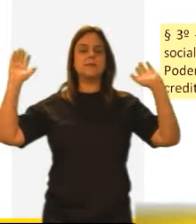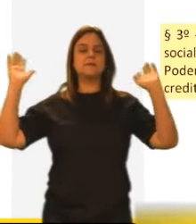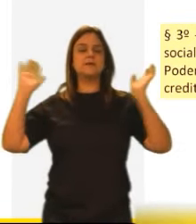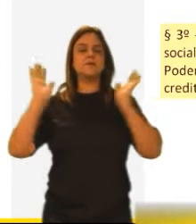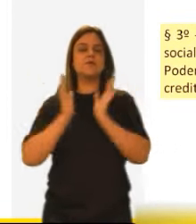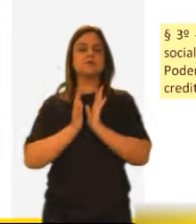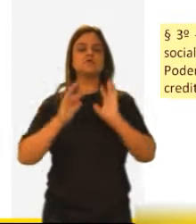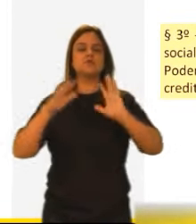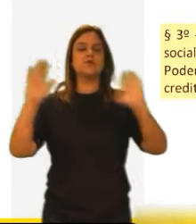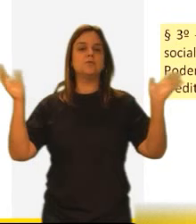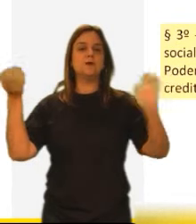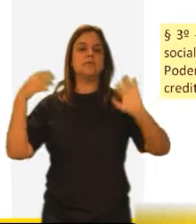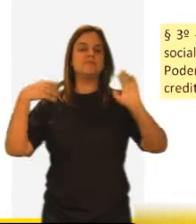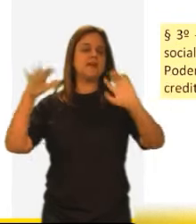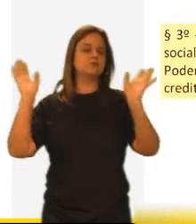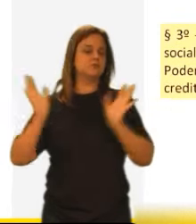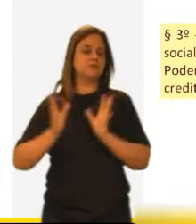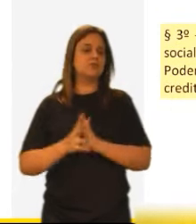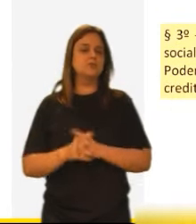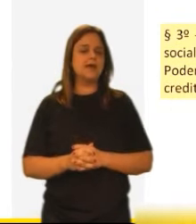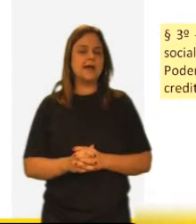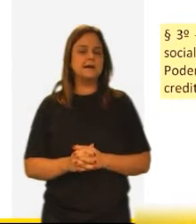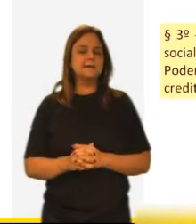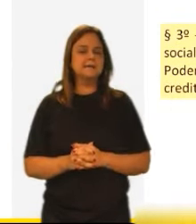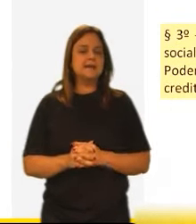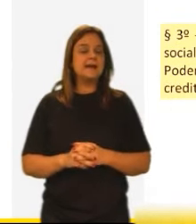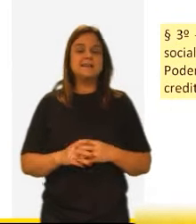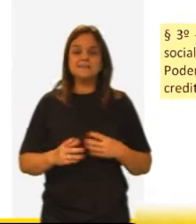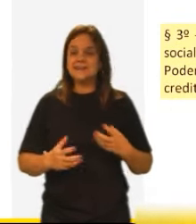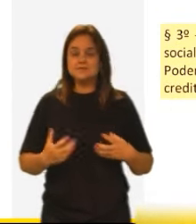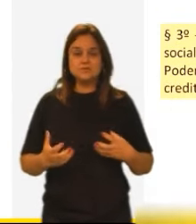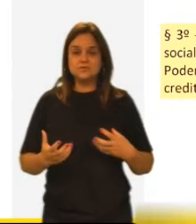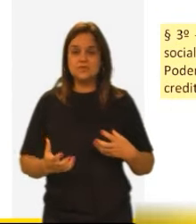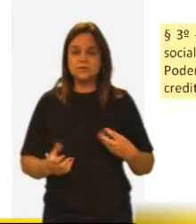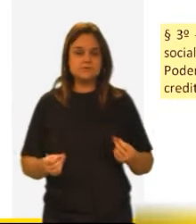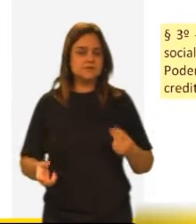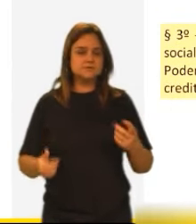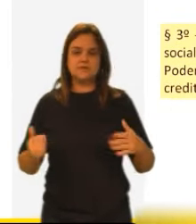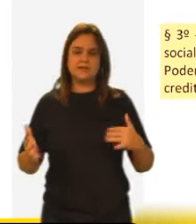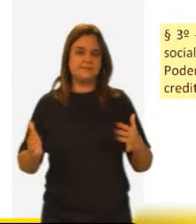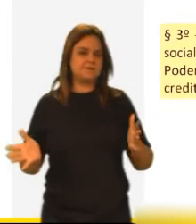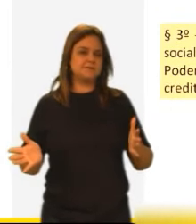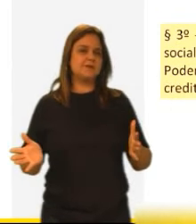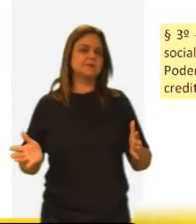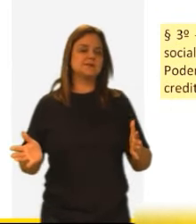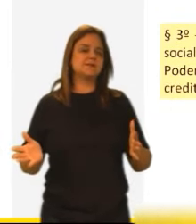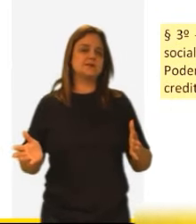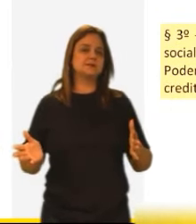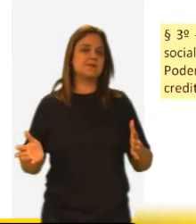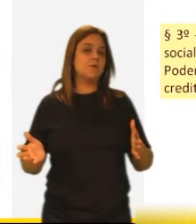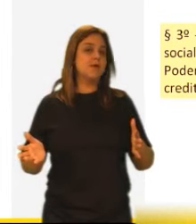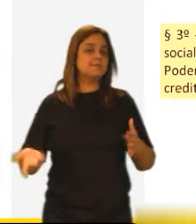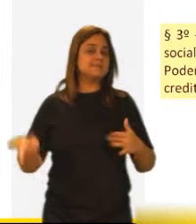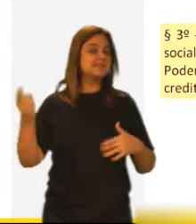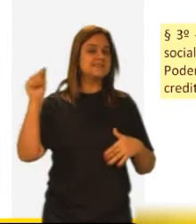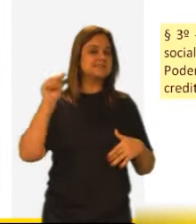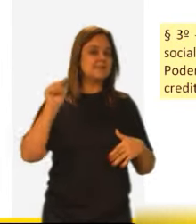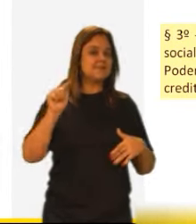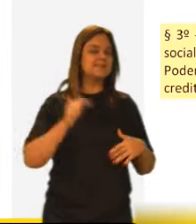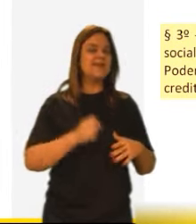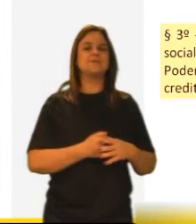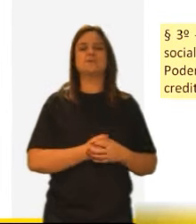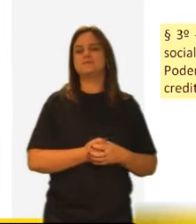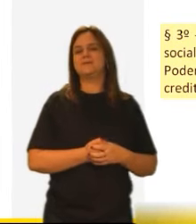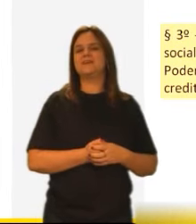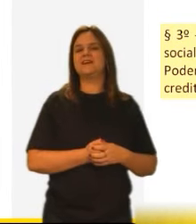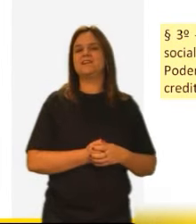licitação para poder construir um viaduto em algum lugar. As grandes construtoras todas vão querer participar dessa licitação, mas as que estão